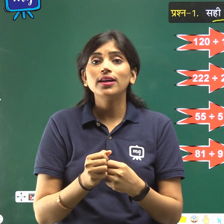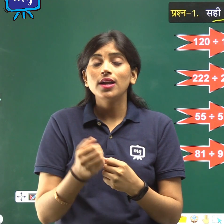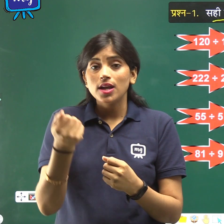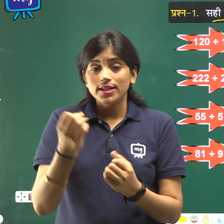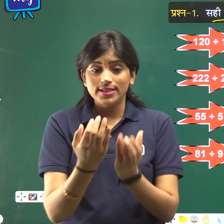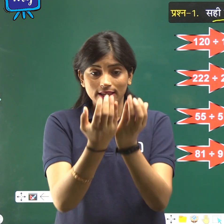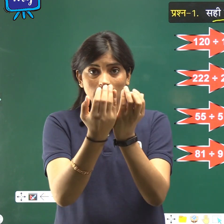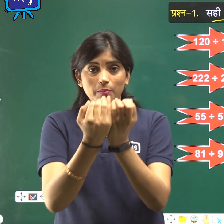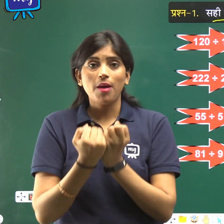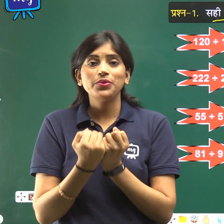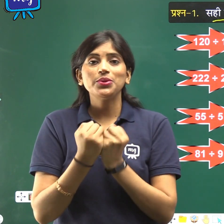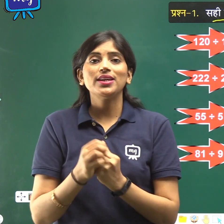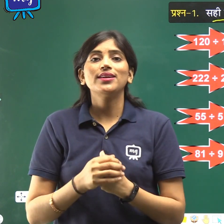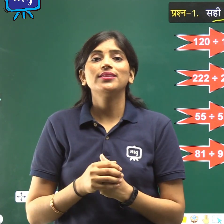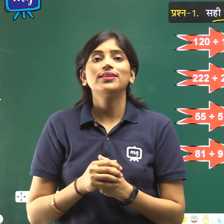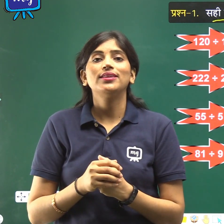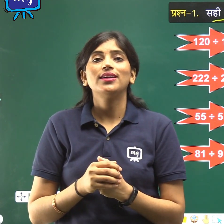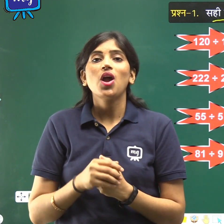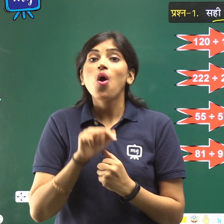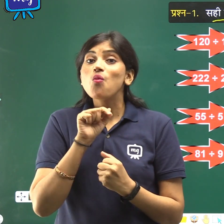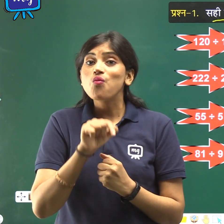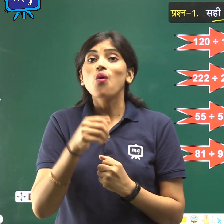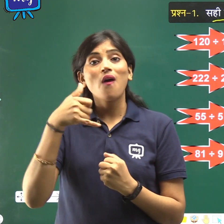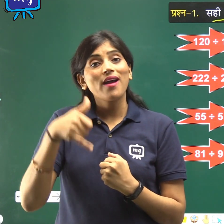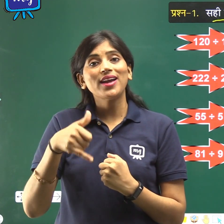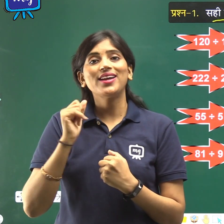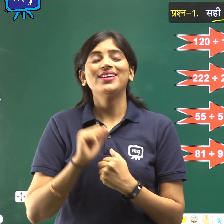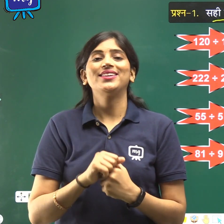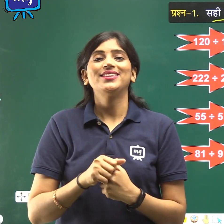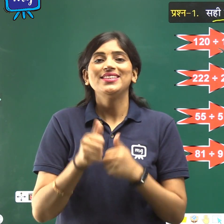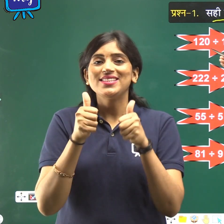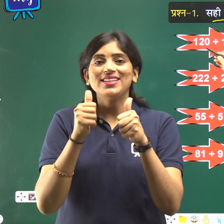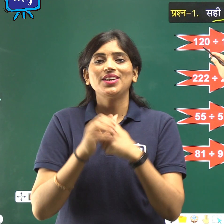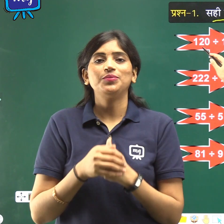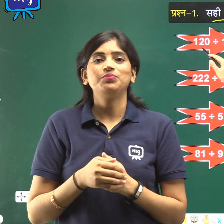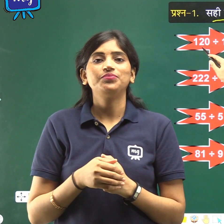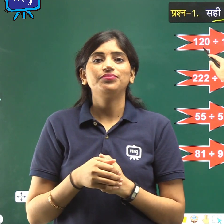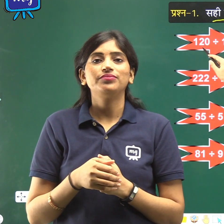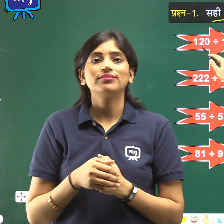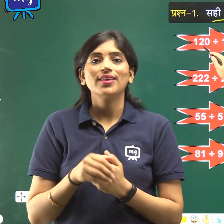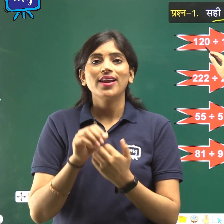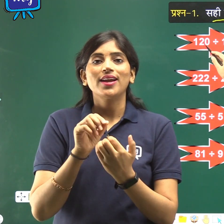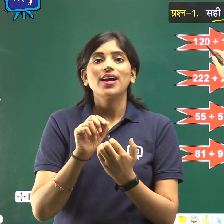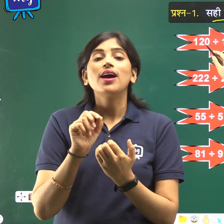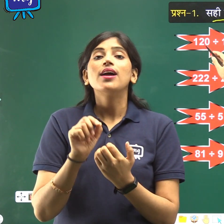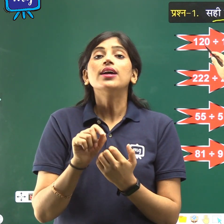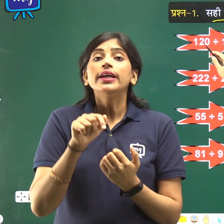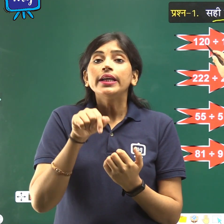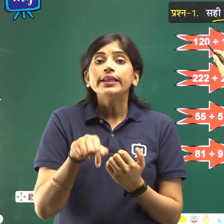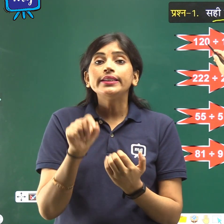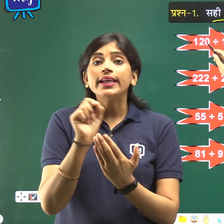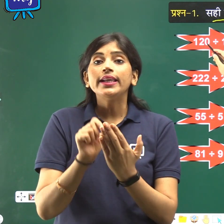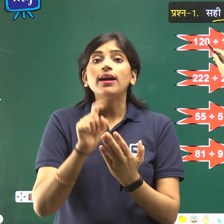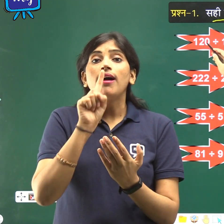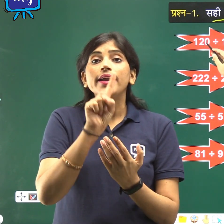संख्या मिली है वो है, ठीक है? ये लिखा है